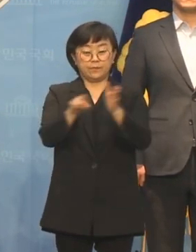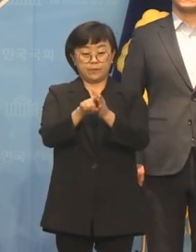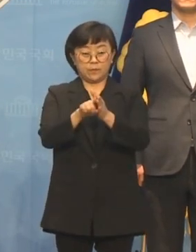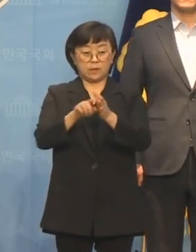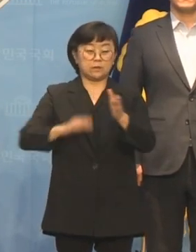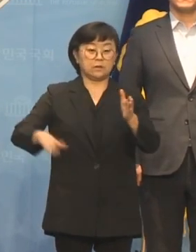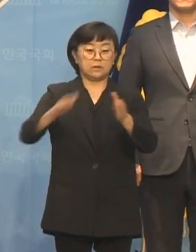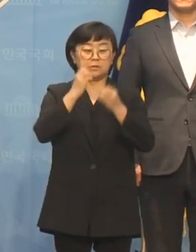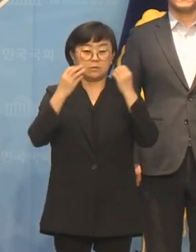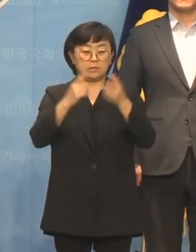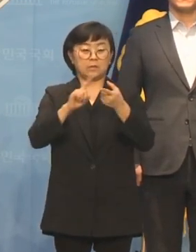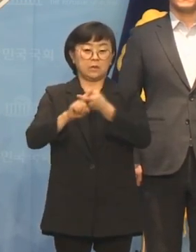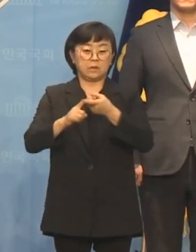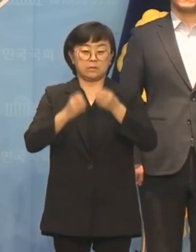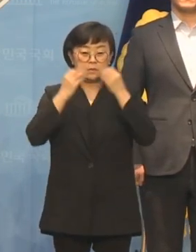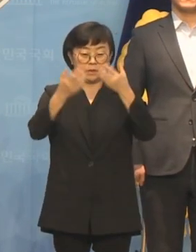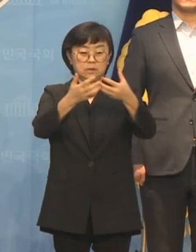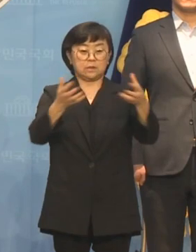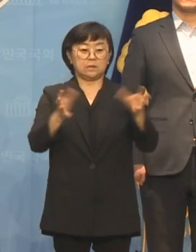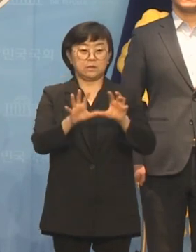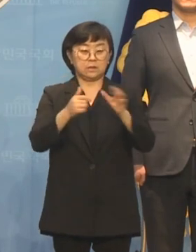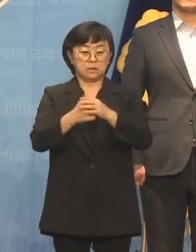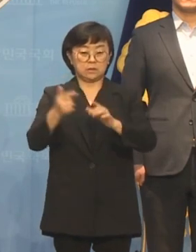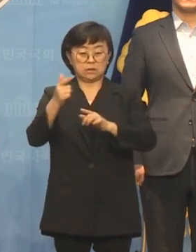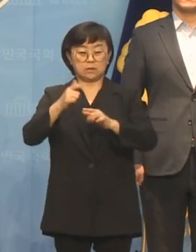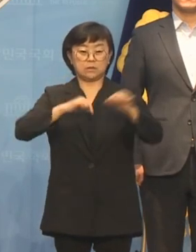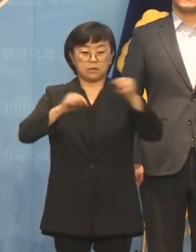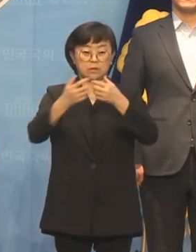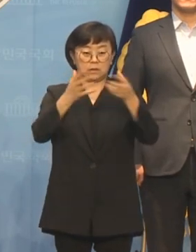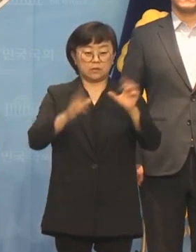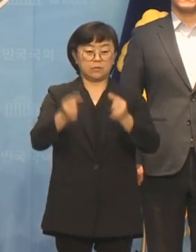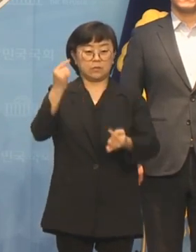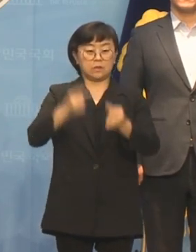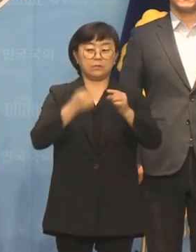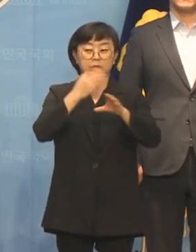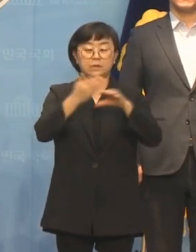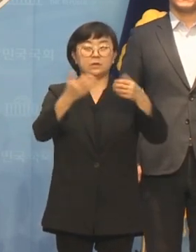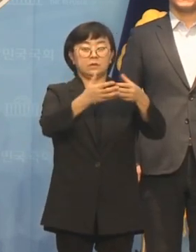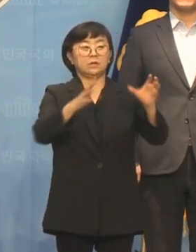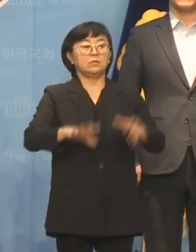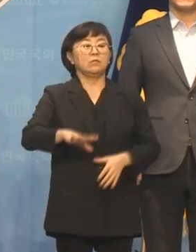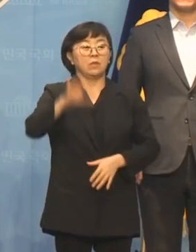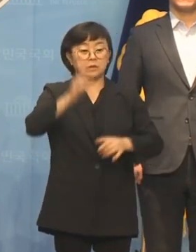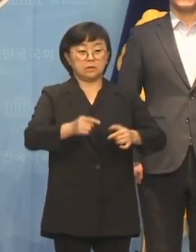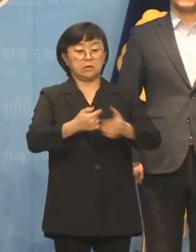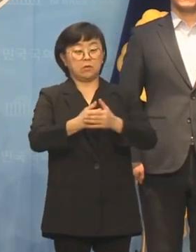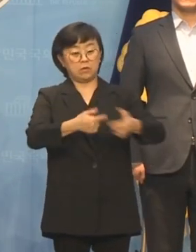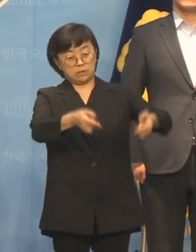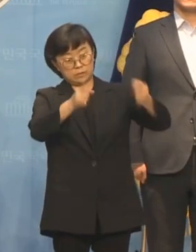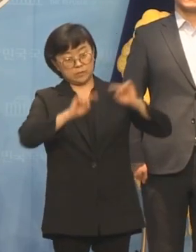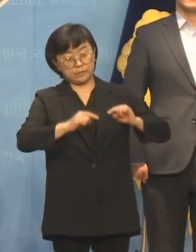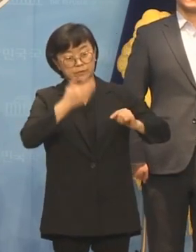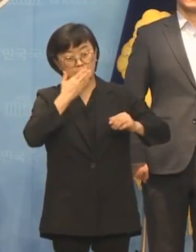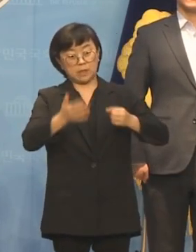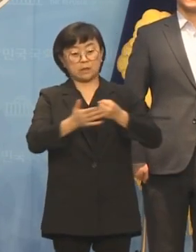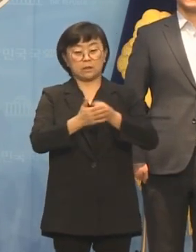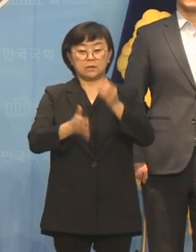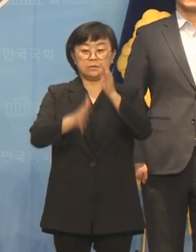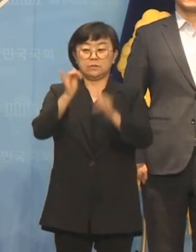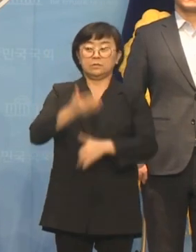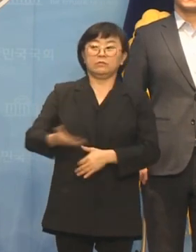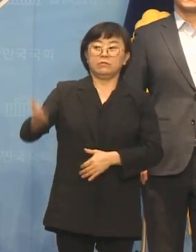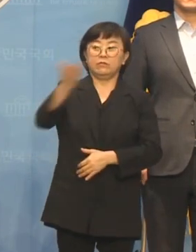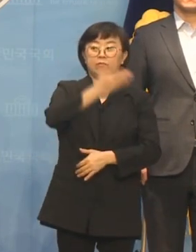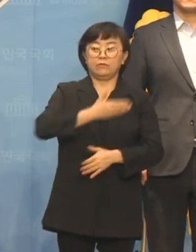저희 개혁연합신당의 제안에 그 어떤 정당보다 민주당이 먼저 호응해야 한다는 것을 시민